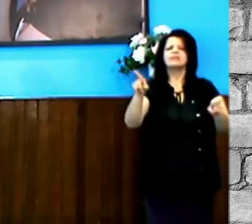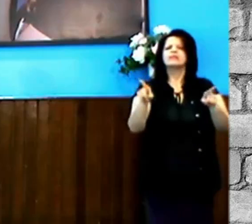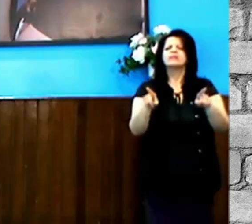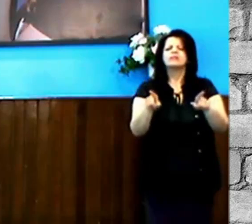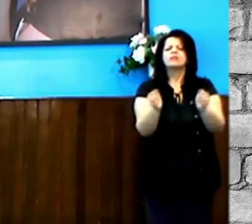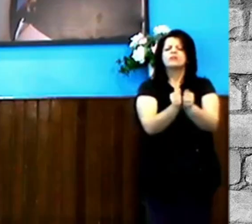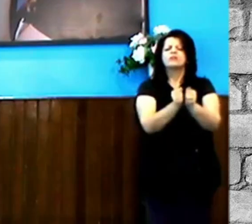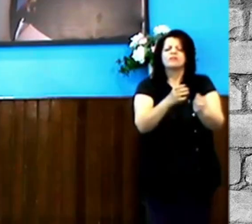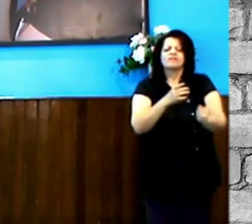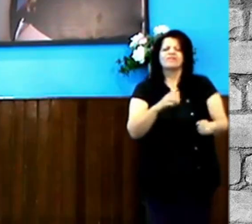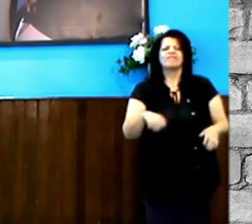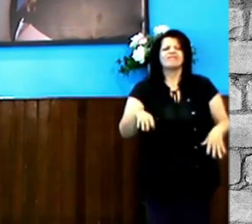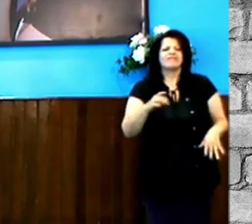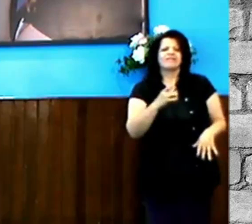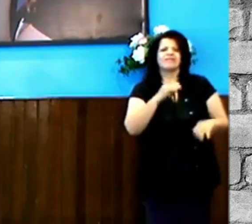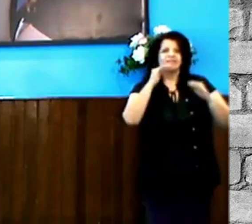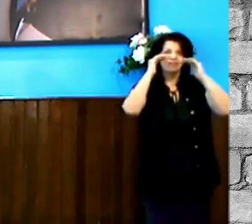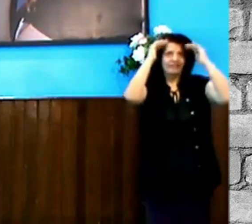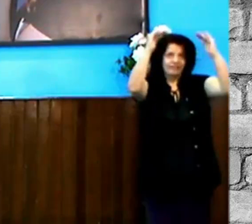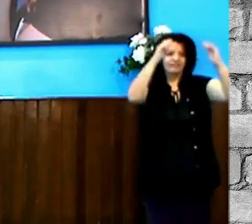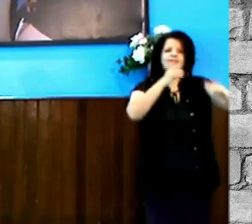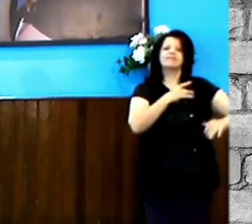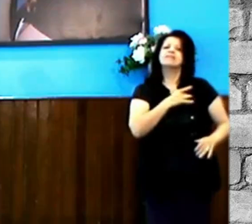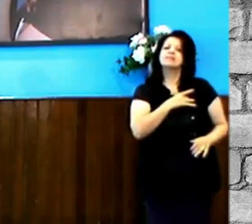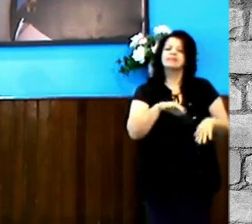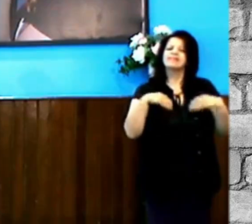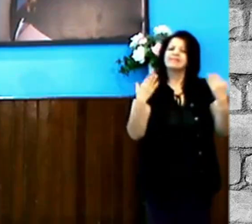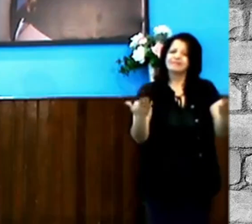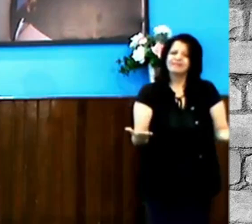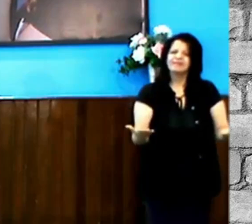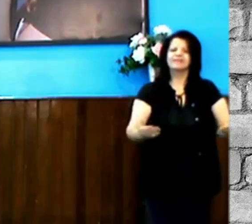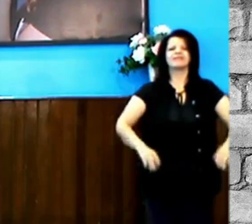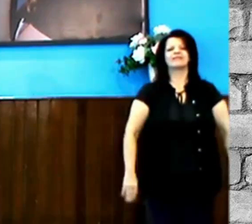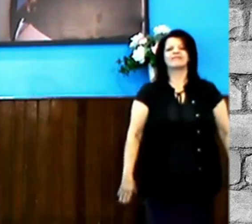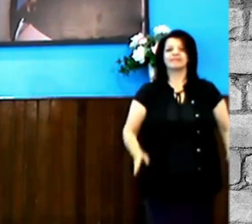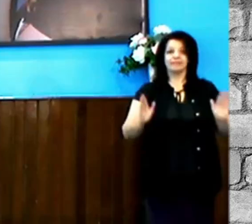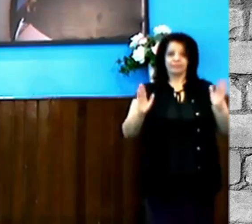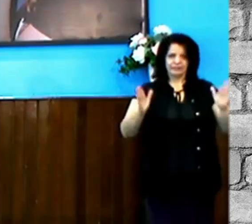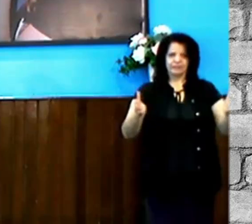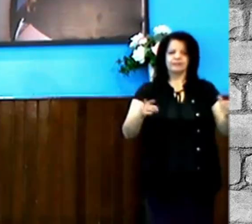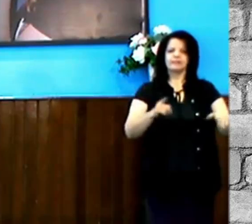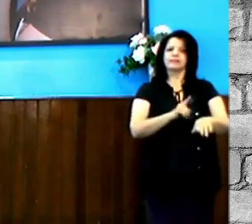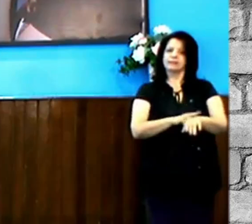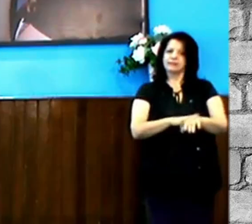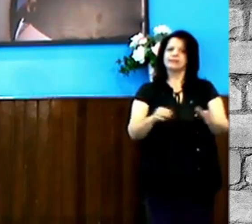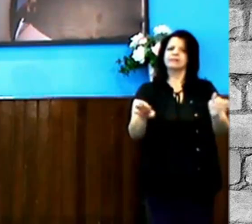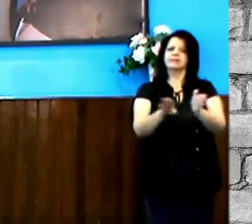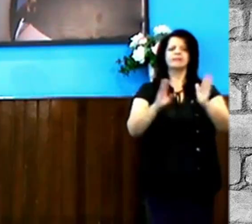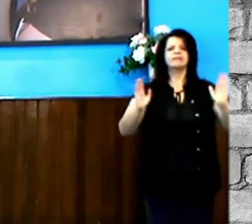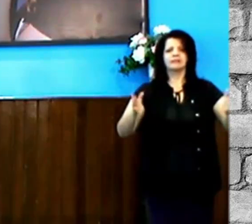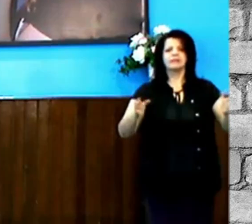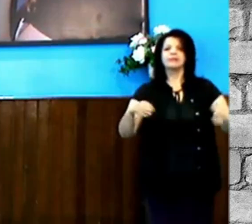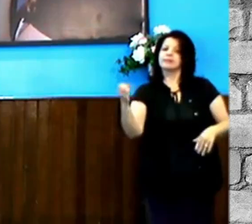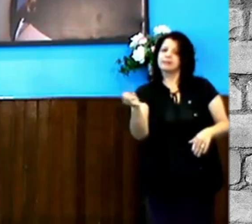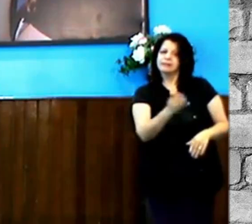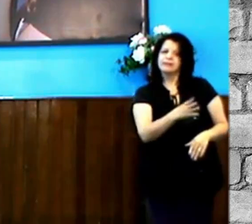o Salmo capítulo 2, o Salmo 2. Portanto, meus irmãos, esse é o momento que nós estamos aqui. Mais uma vez, repito,